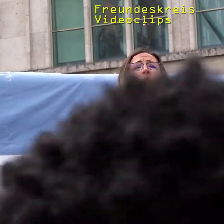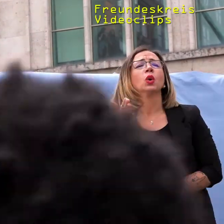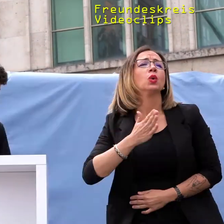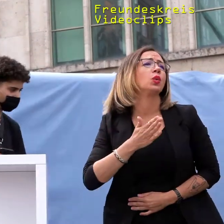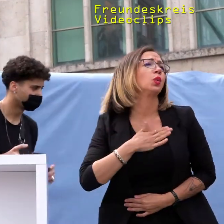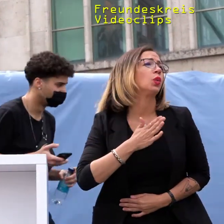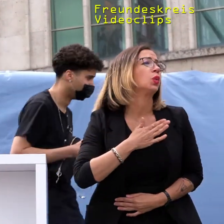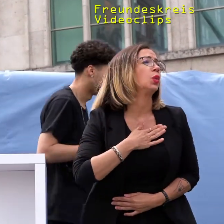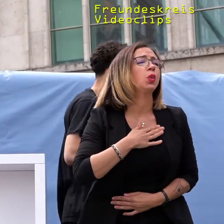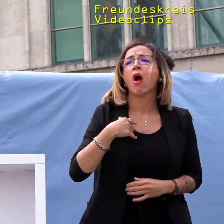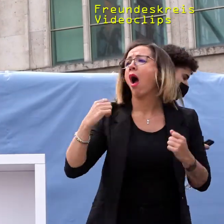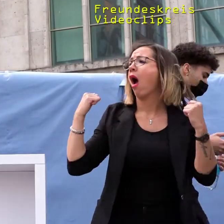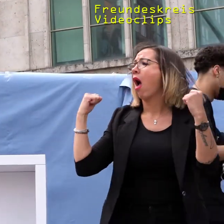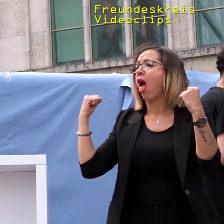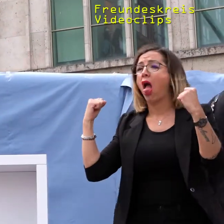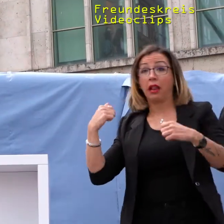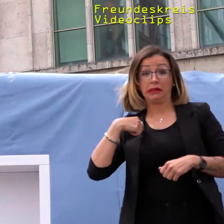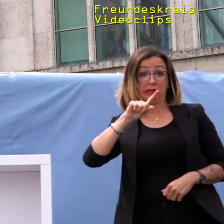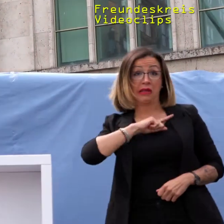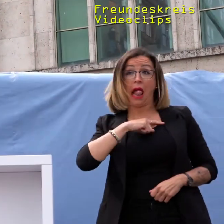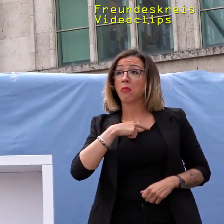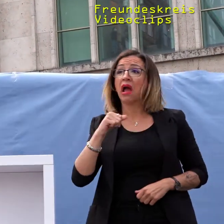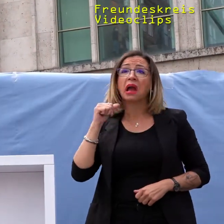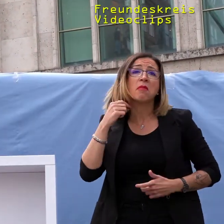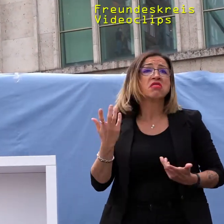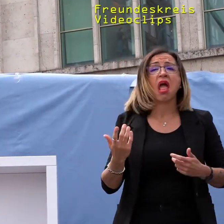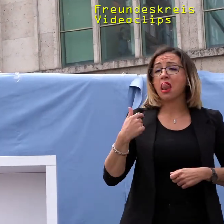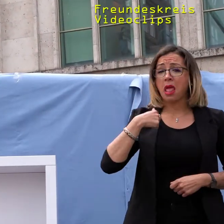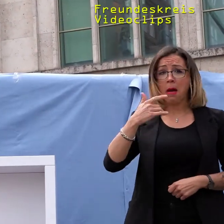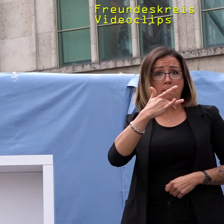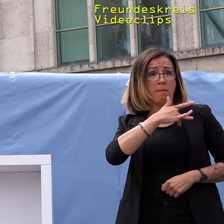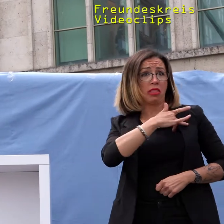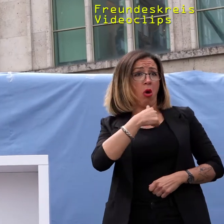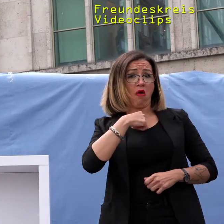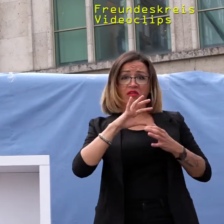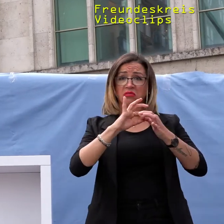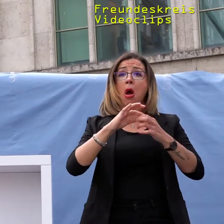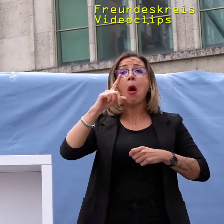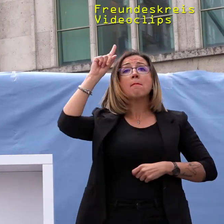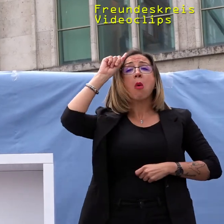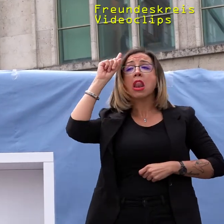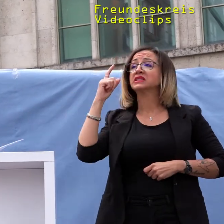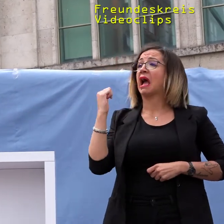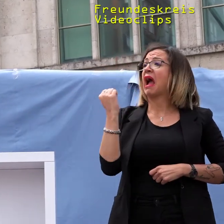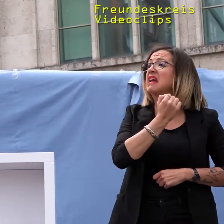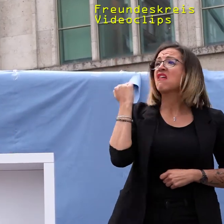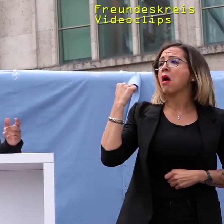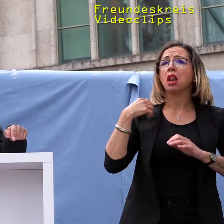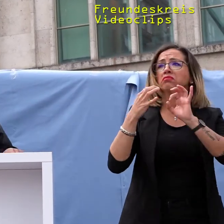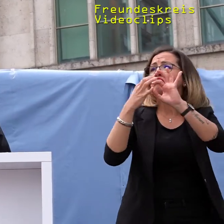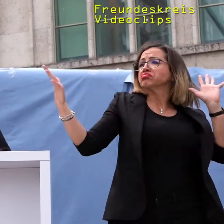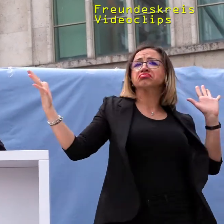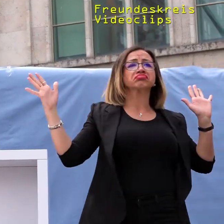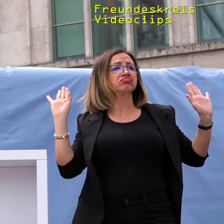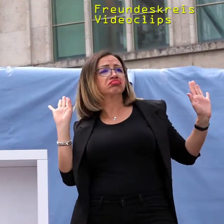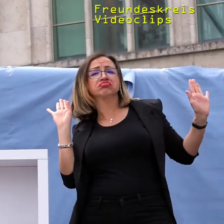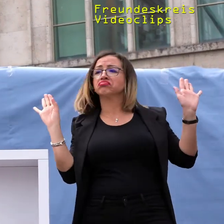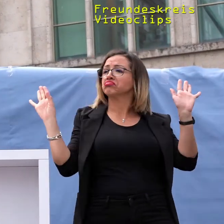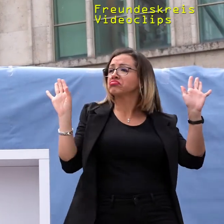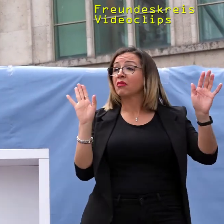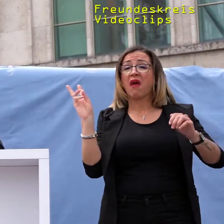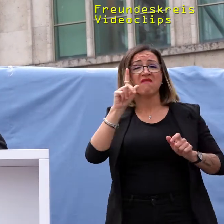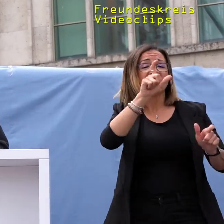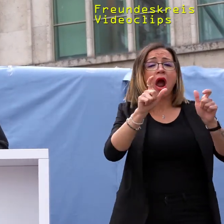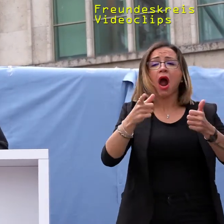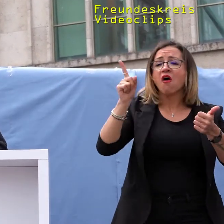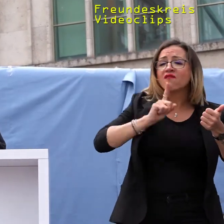Superheldinnen dargestellt werden und nicht als Kriminelle und Betroffene von Polizeigewalt. Diejenigen, die nicht wöchentlich, täglich